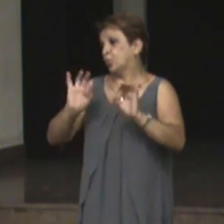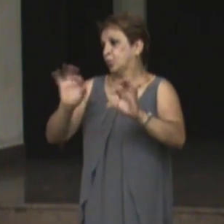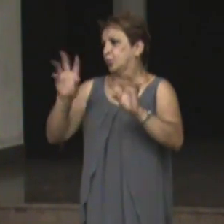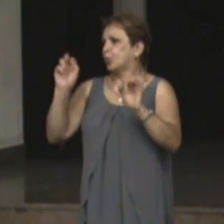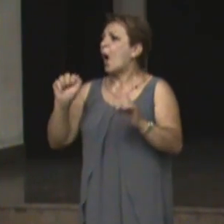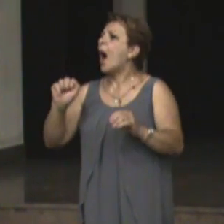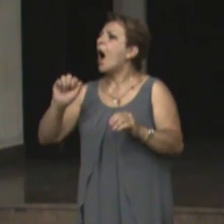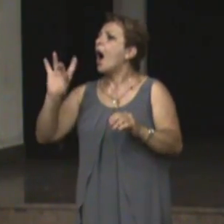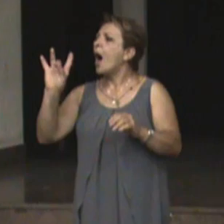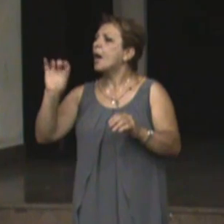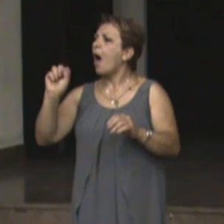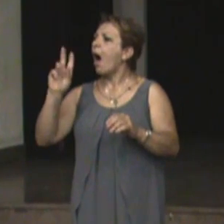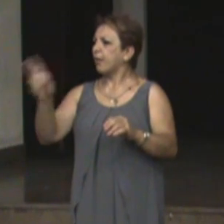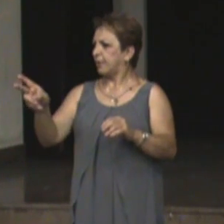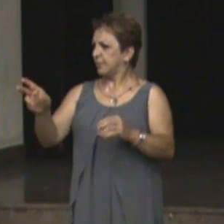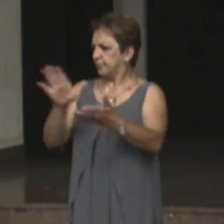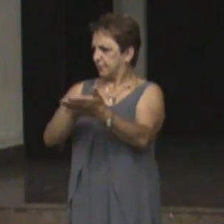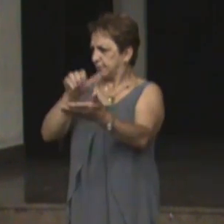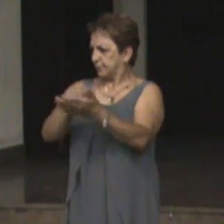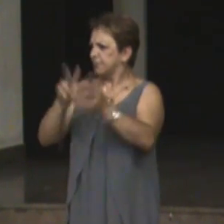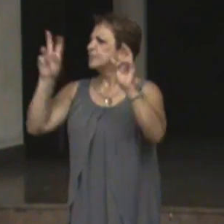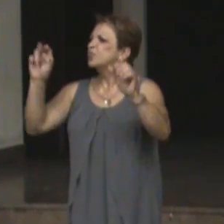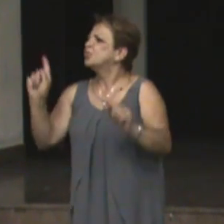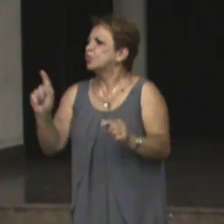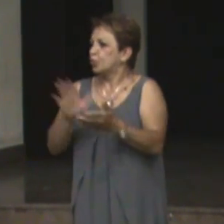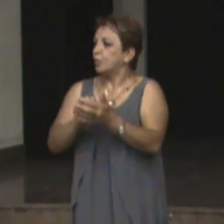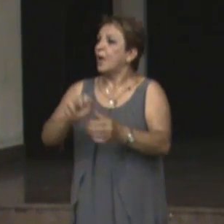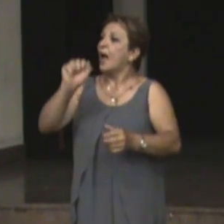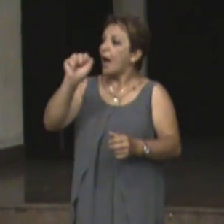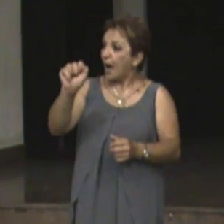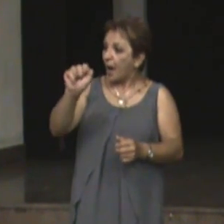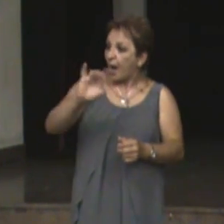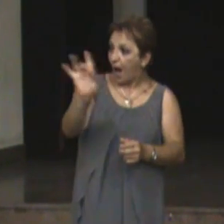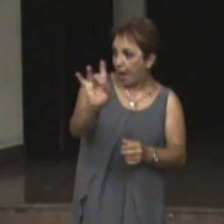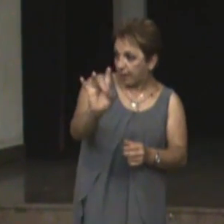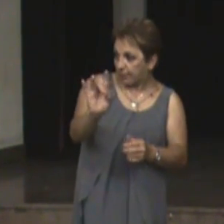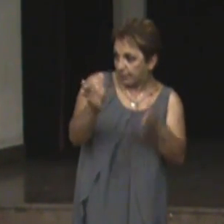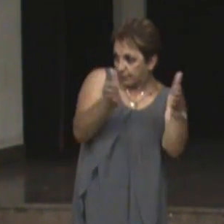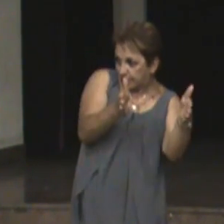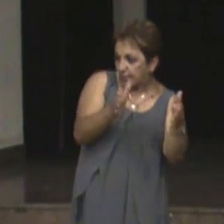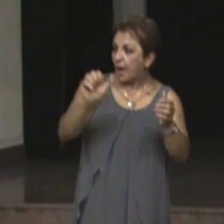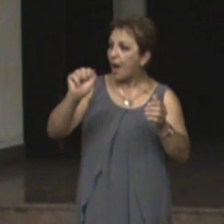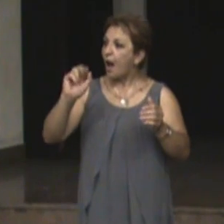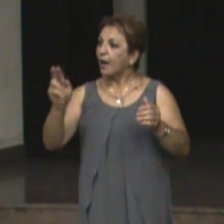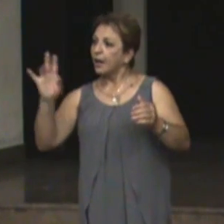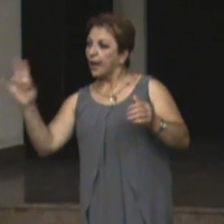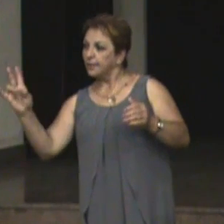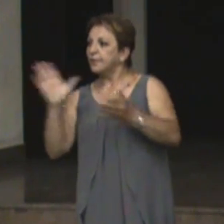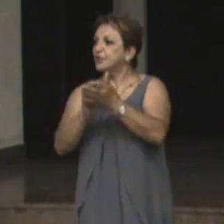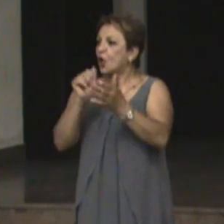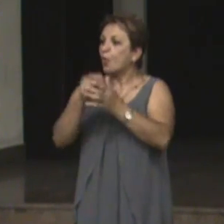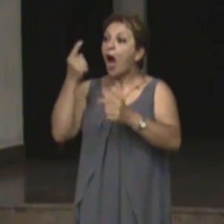Բառը ինքնին արդեն մեզ հուշում է, առակը, այսինքն աչքի առջև։